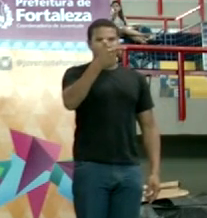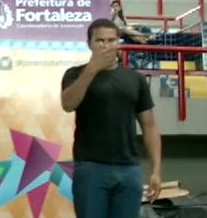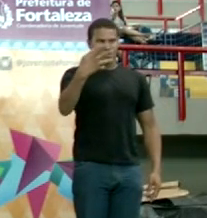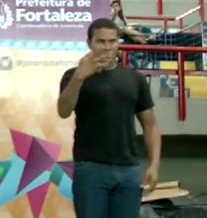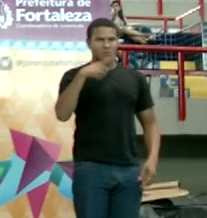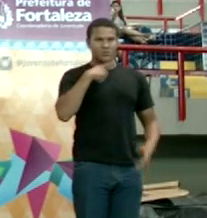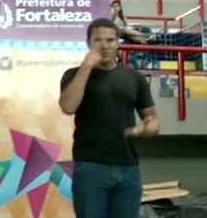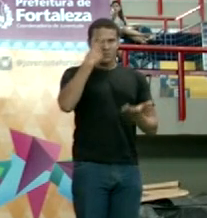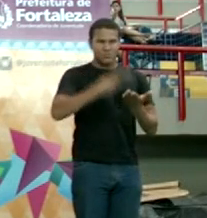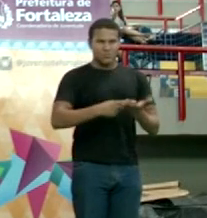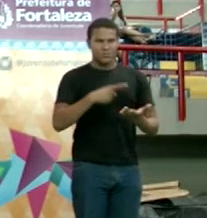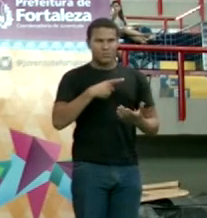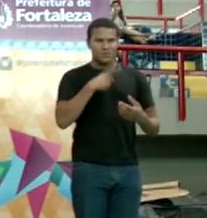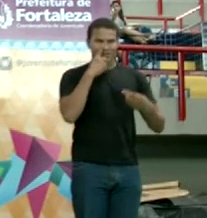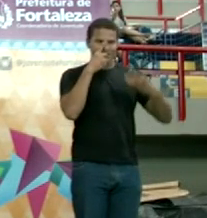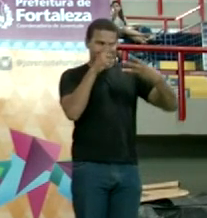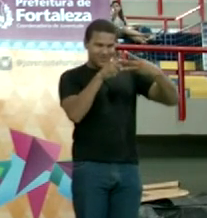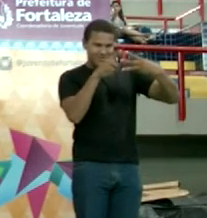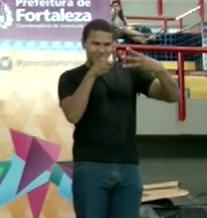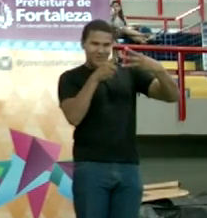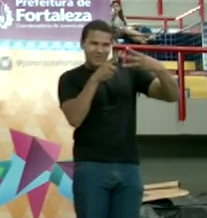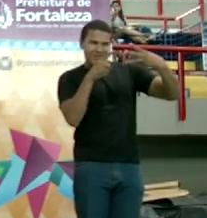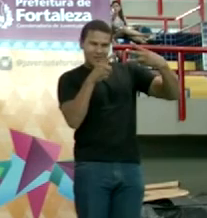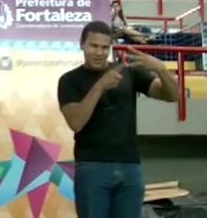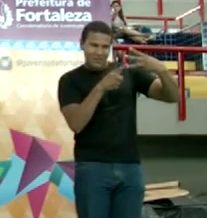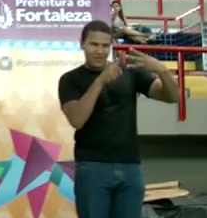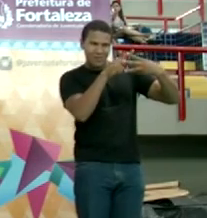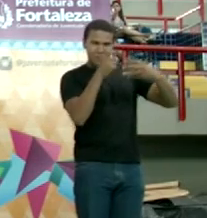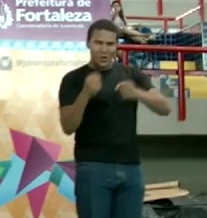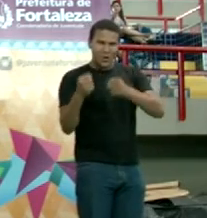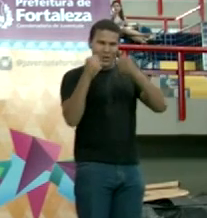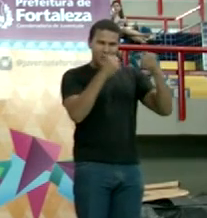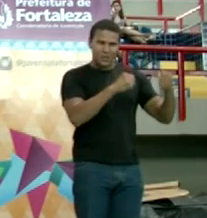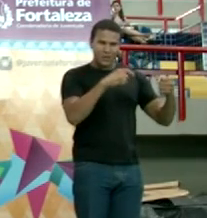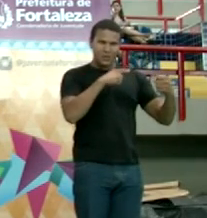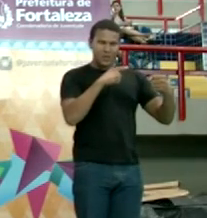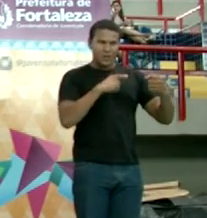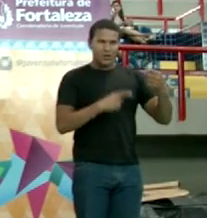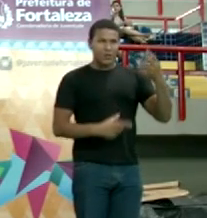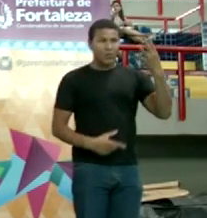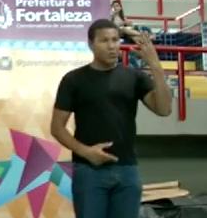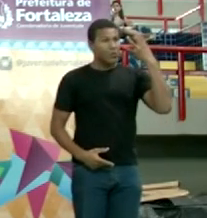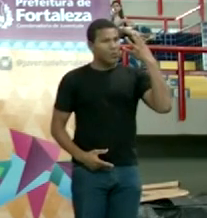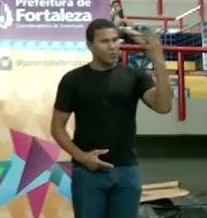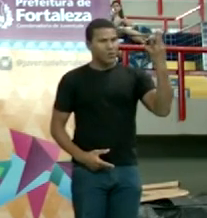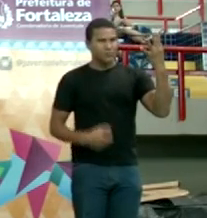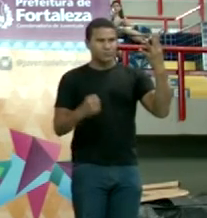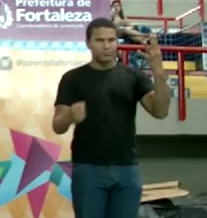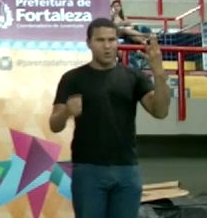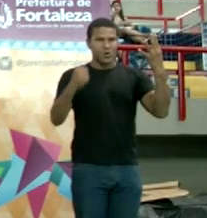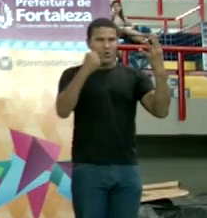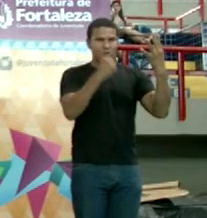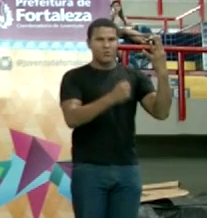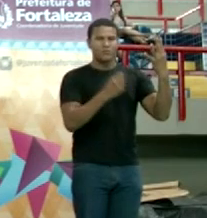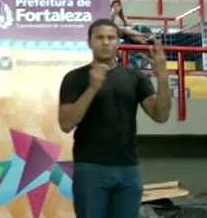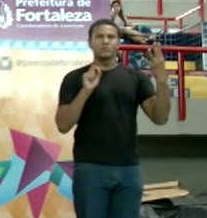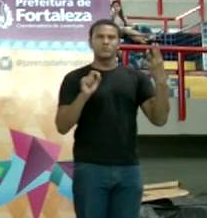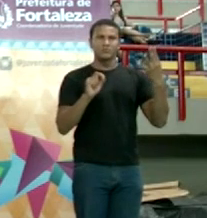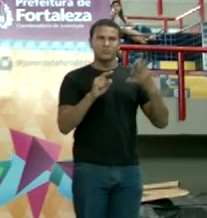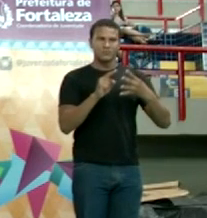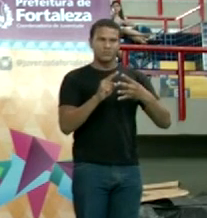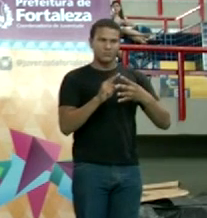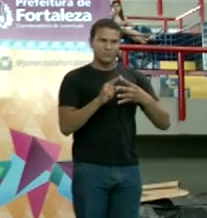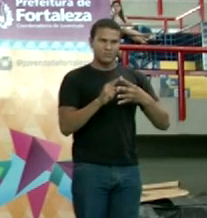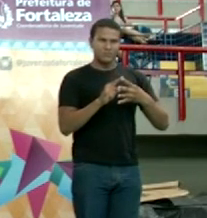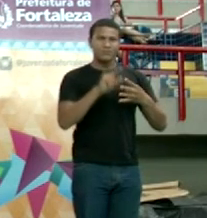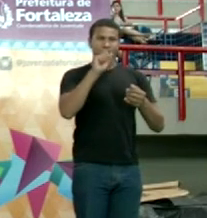poderes, executivo, legislativo e judiciário, nós temos 4 poderes. Você tem o executivo,